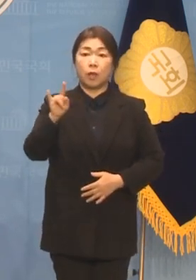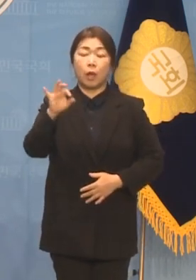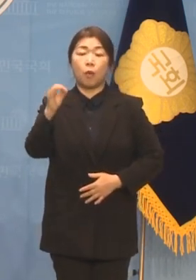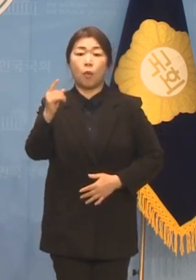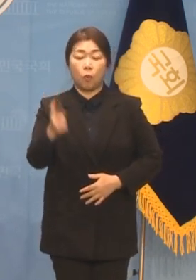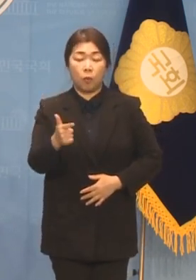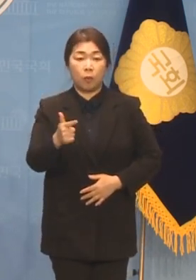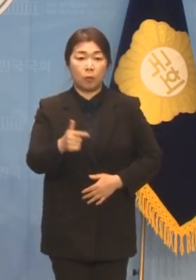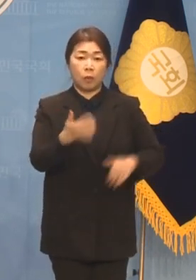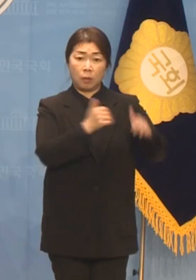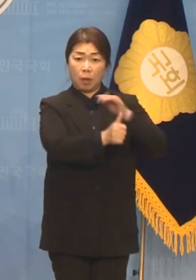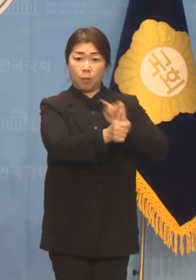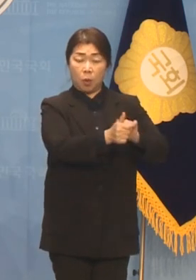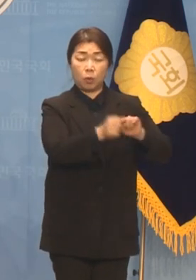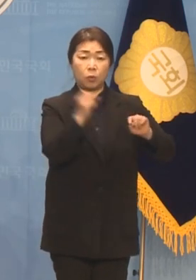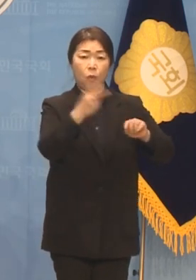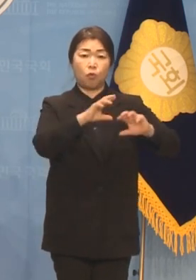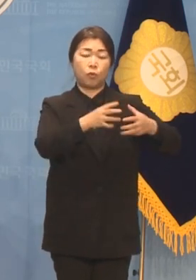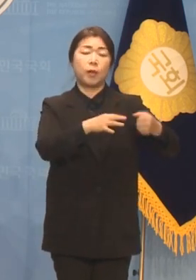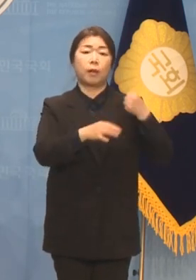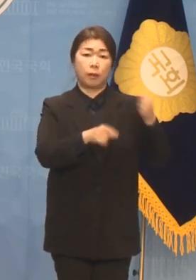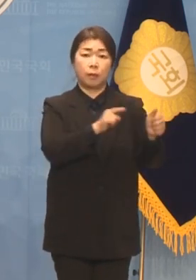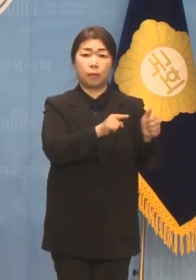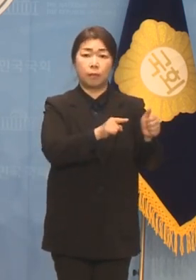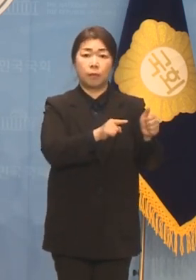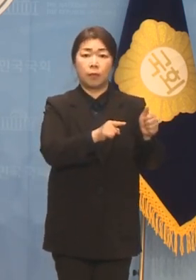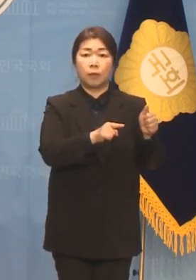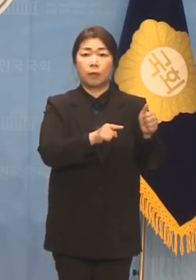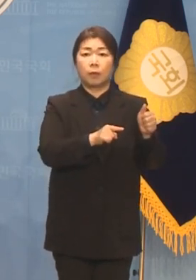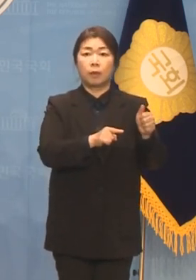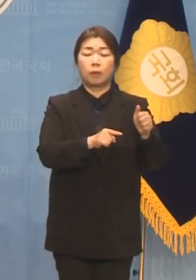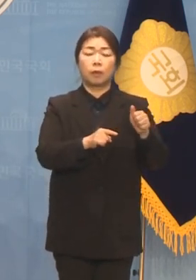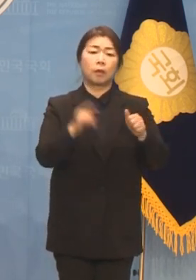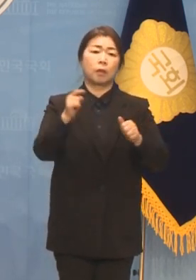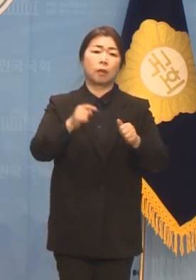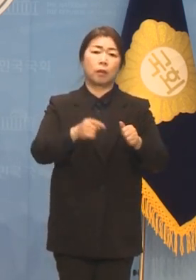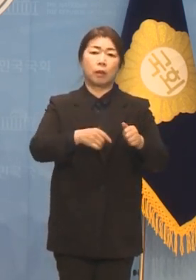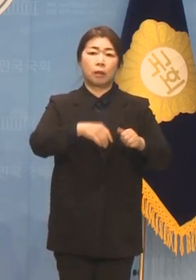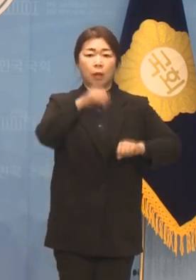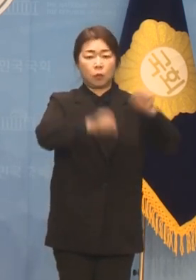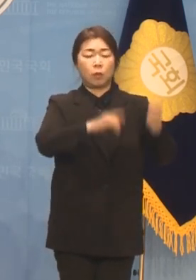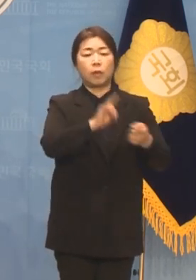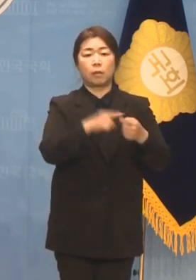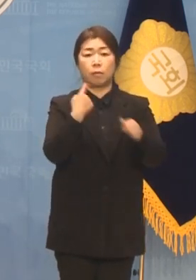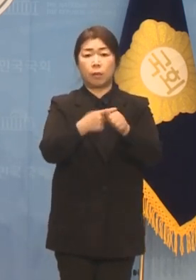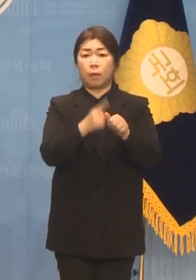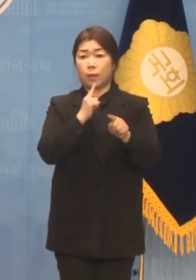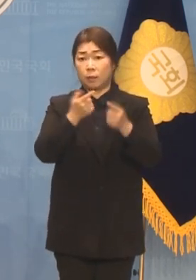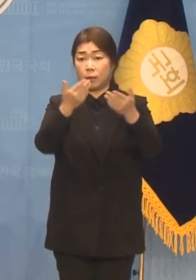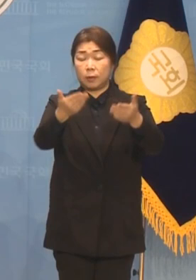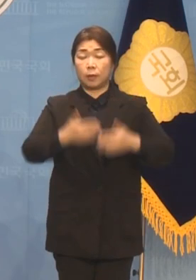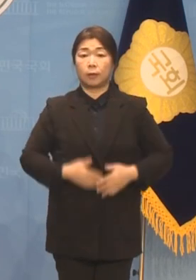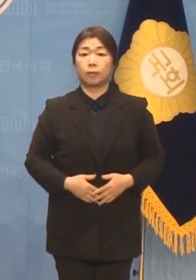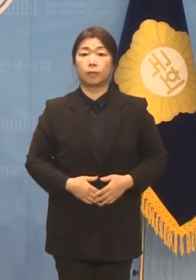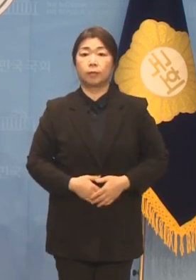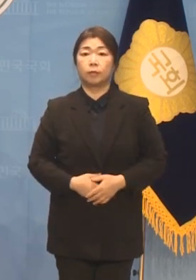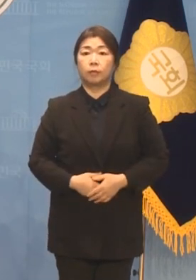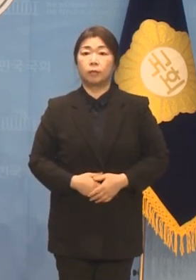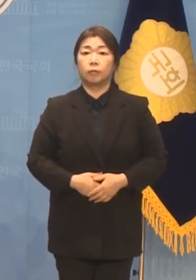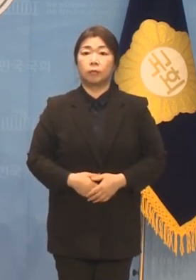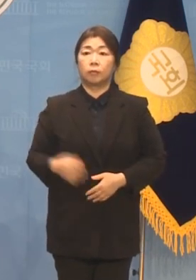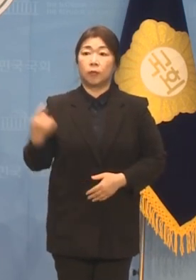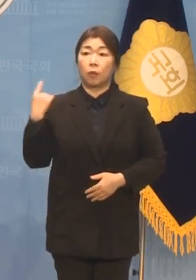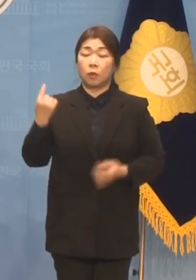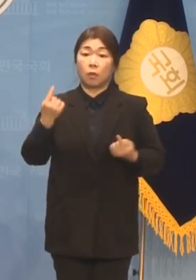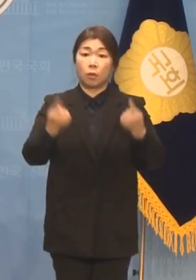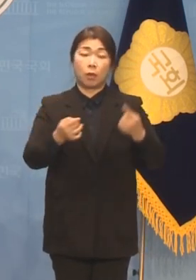원내대표를 비롯한 국민의힘의 악선동에 대한 비판 기자회견을 시작하고자 합니다.